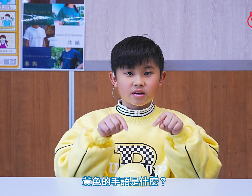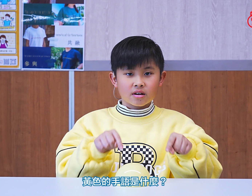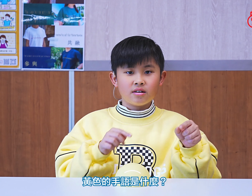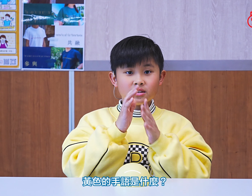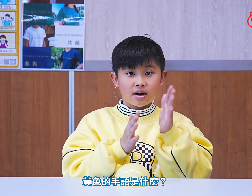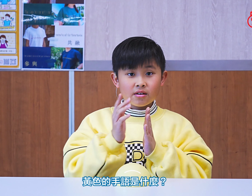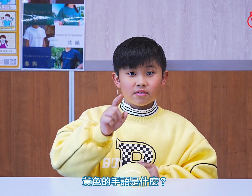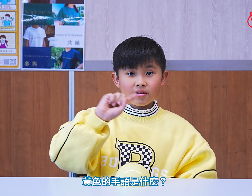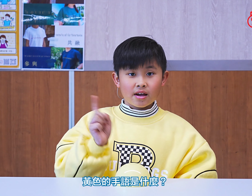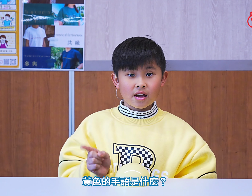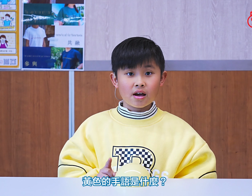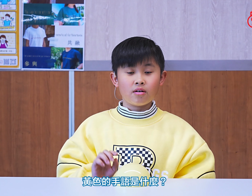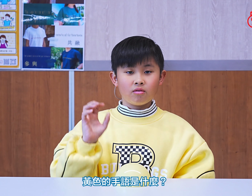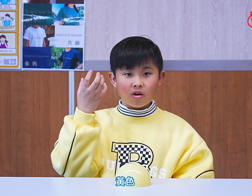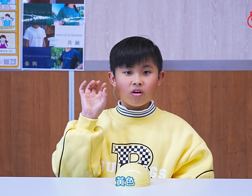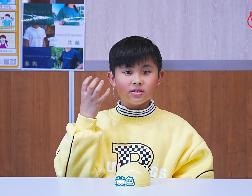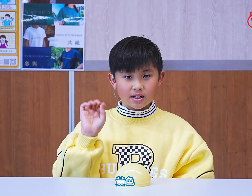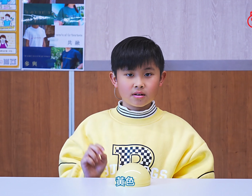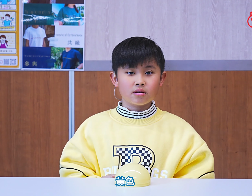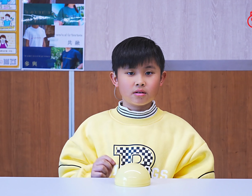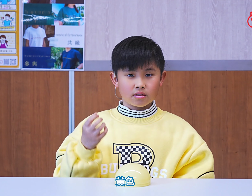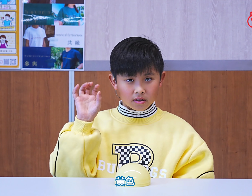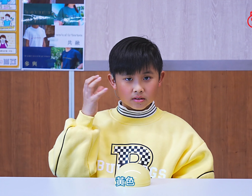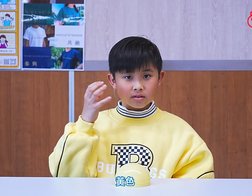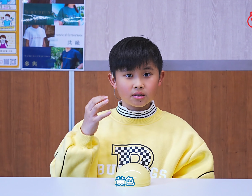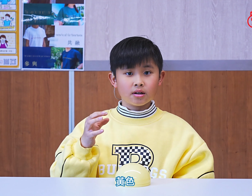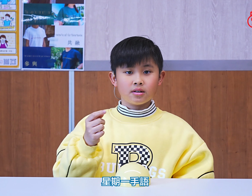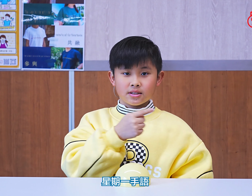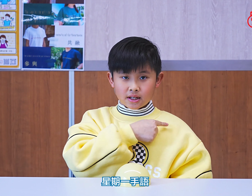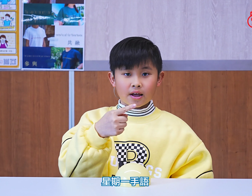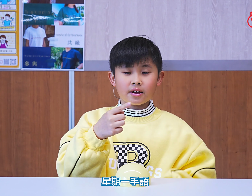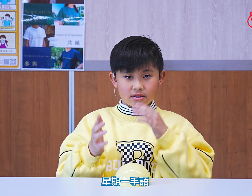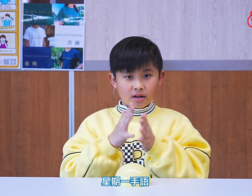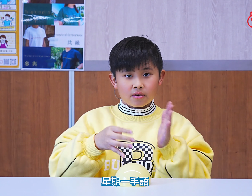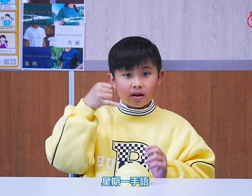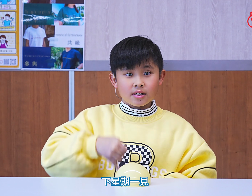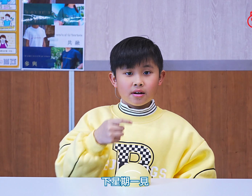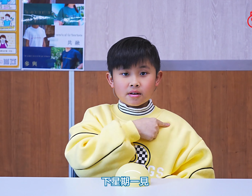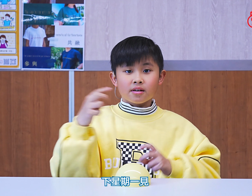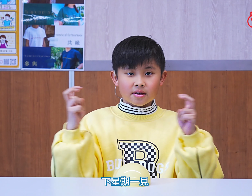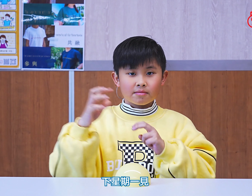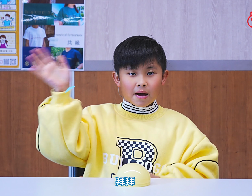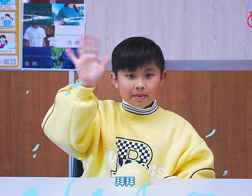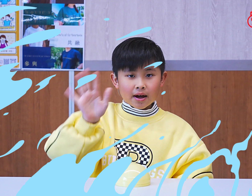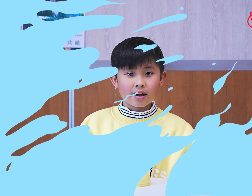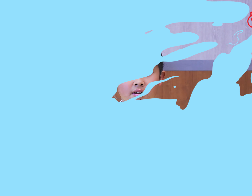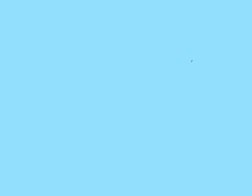黃色嘅手語係點嘅呢？黃色，黃色。星期一手語，下星期一見，拜拜。